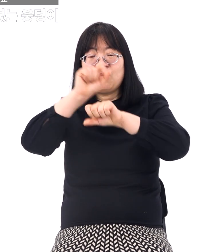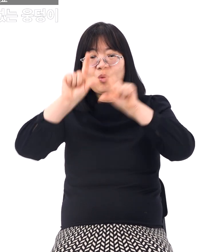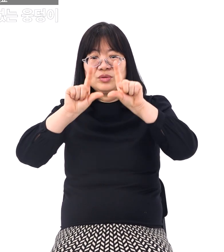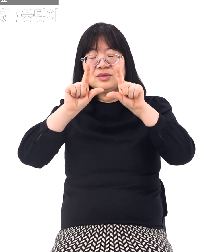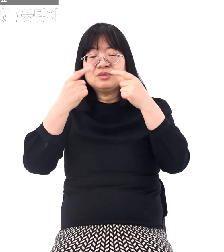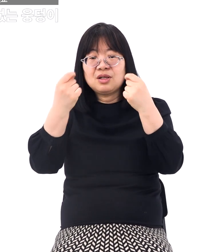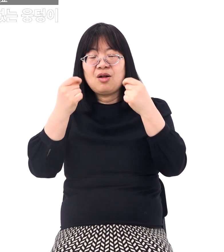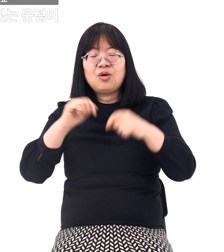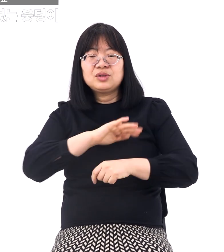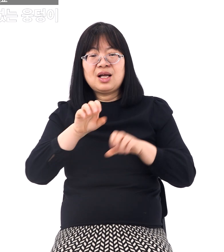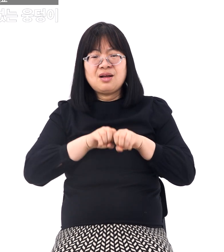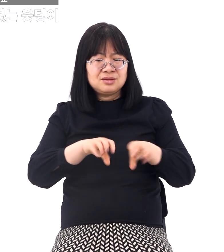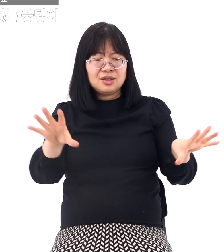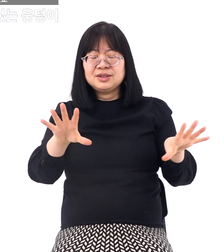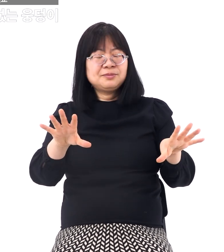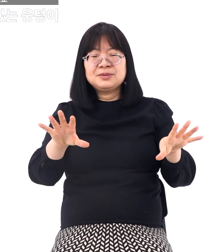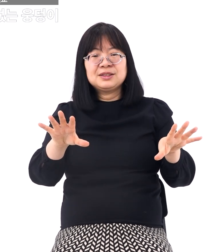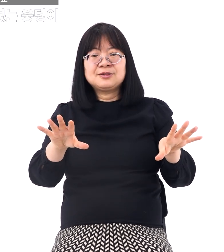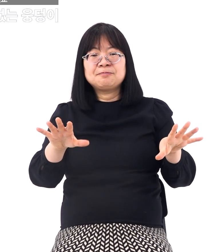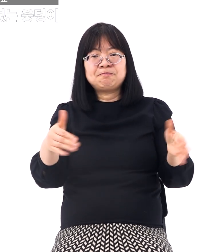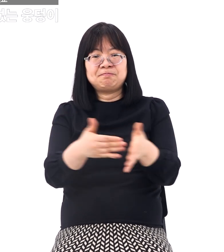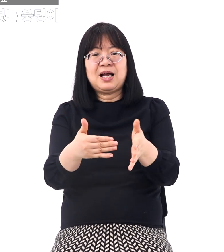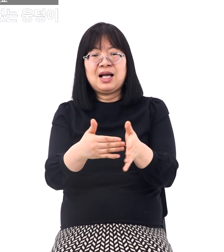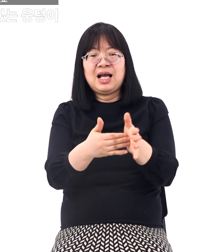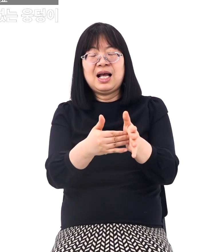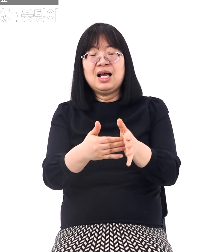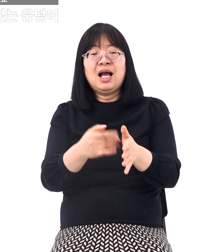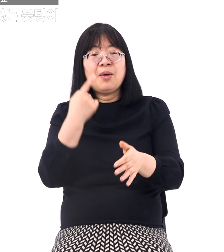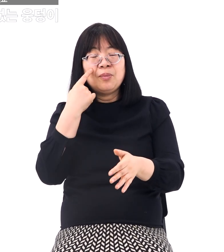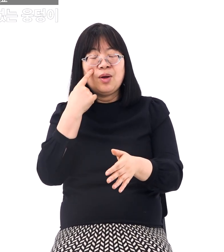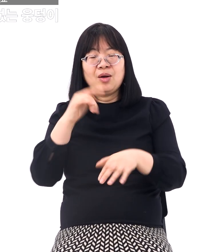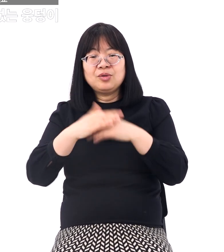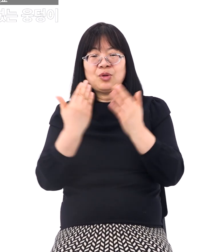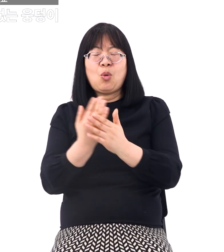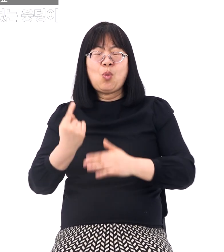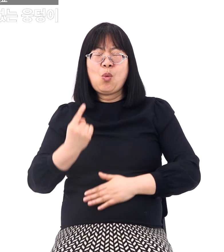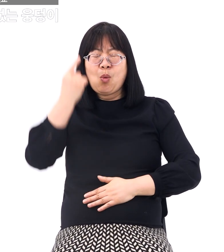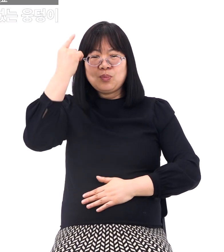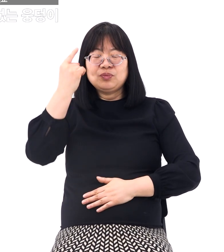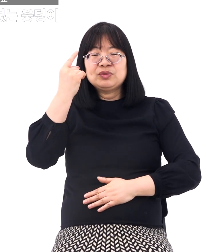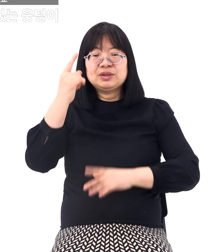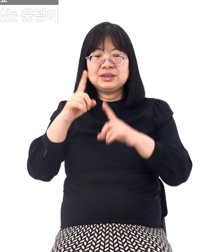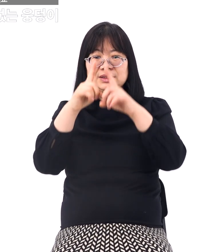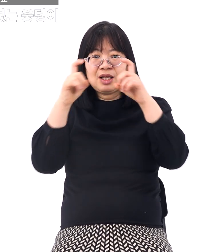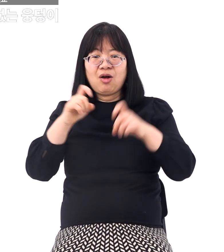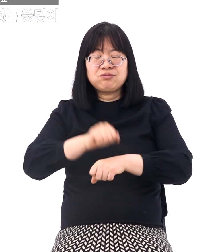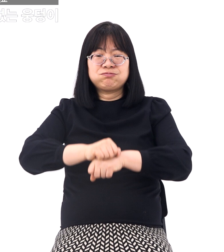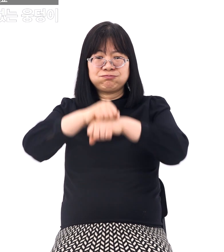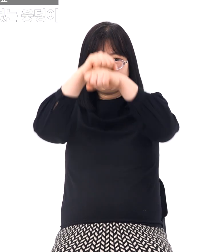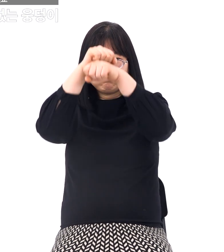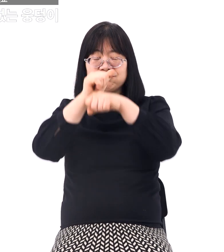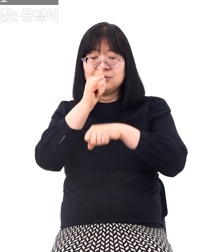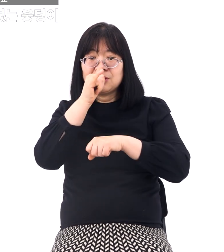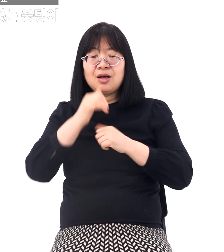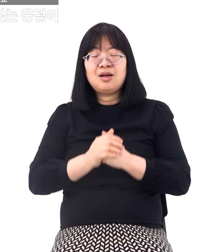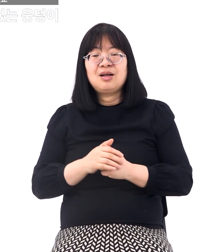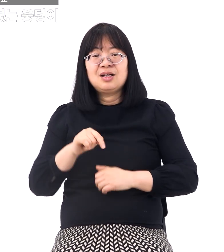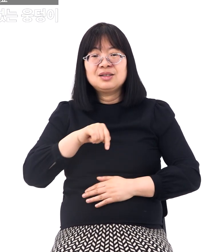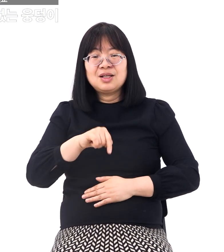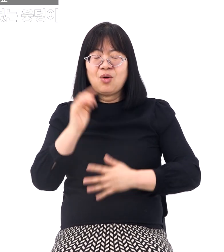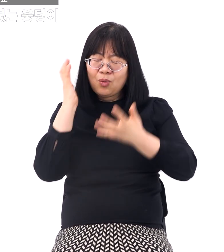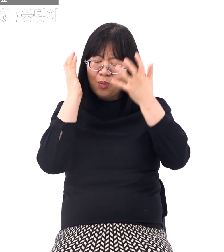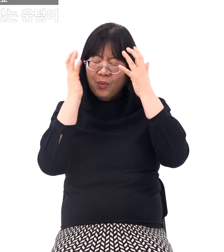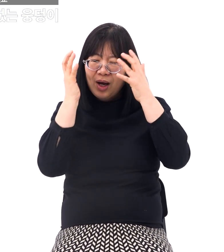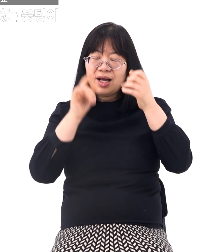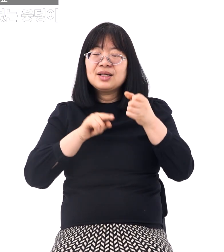흩어짐을 면하자. 그래서 높은 망대를 건축하죠. 그게 혼잡이라는 의미를